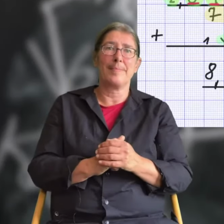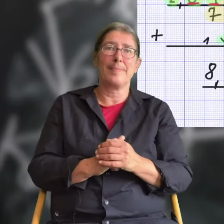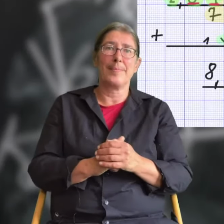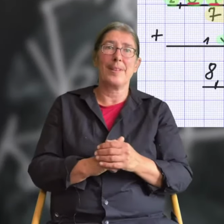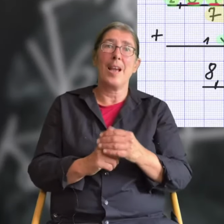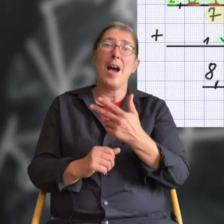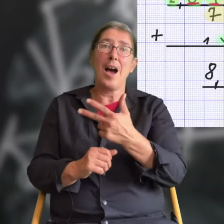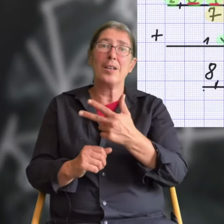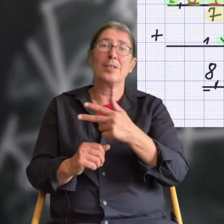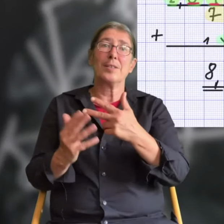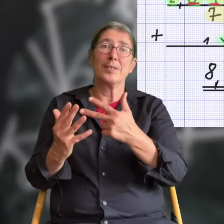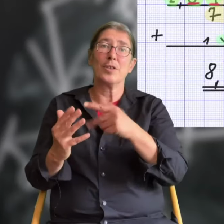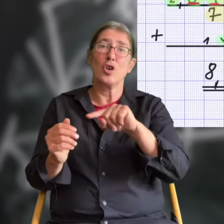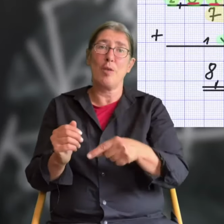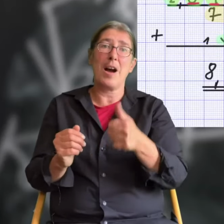Also